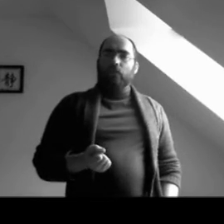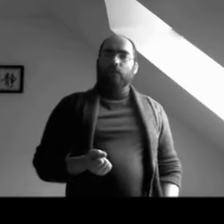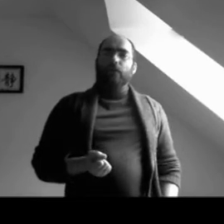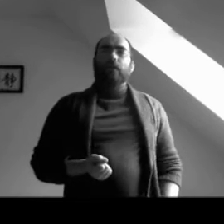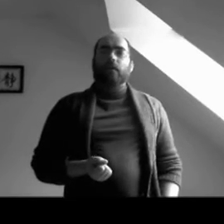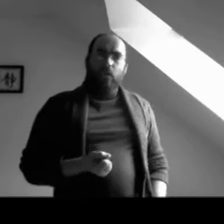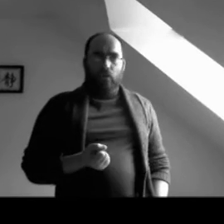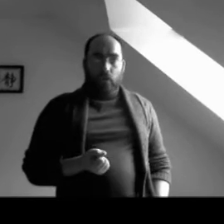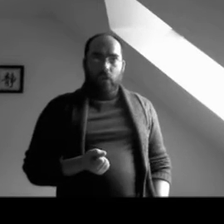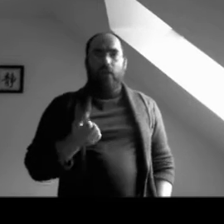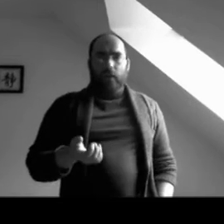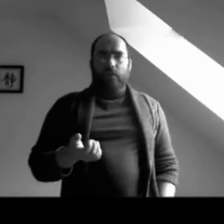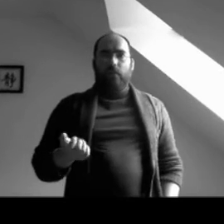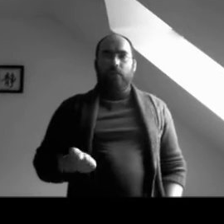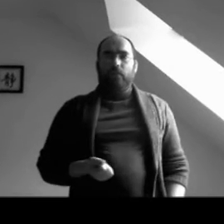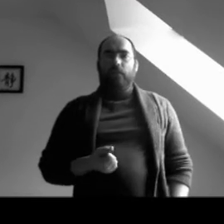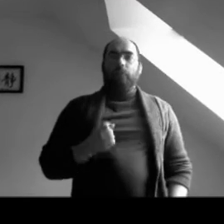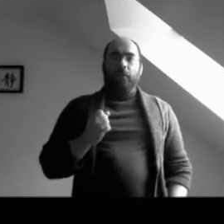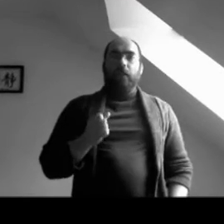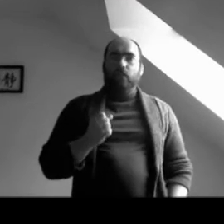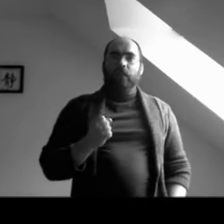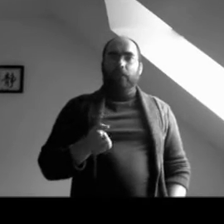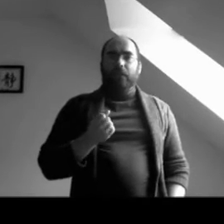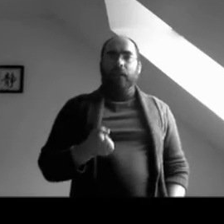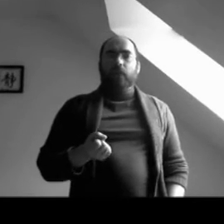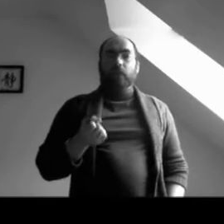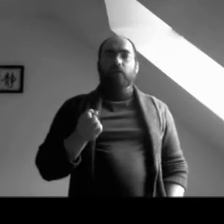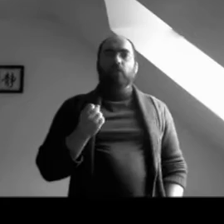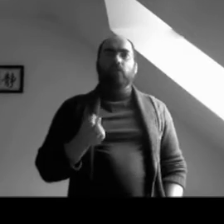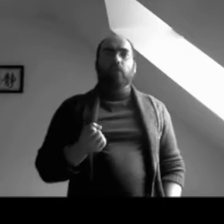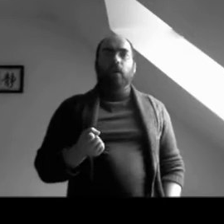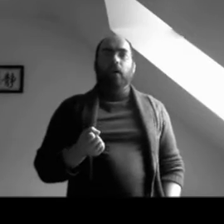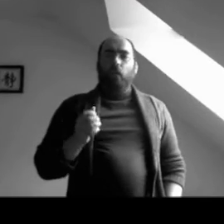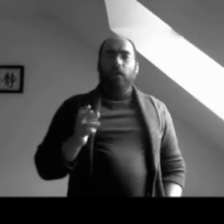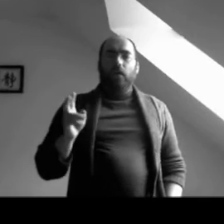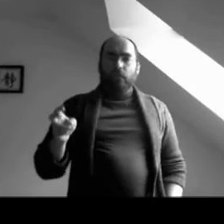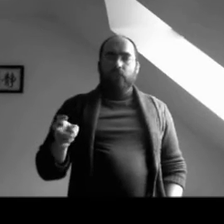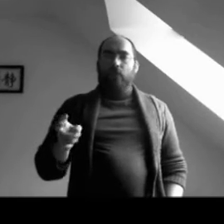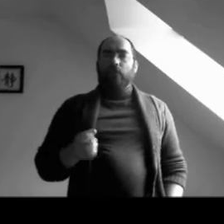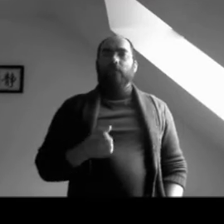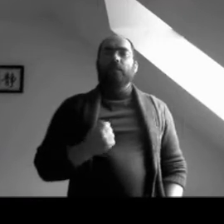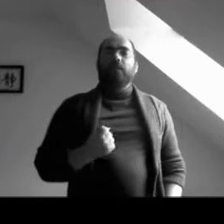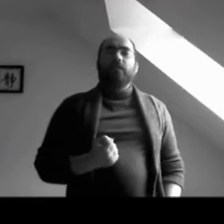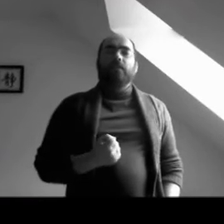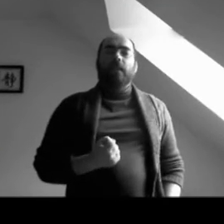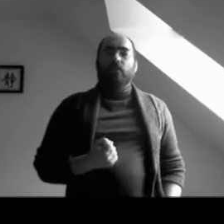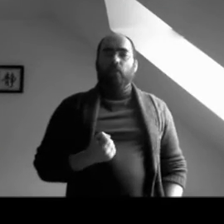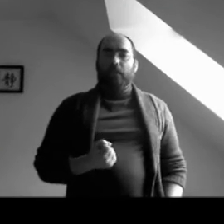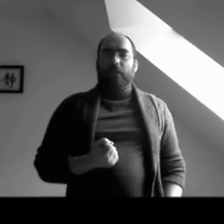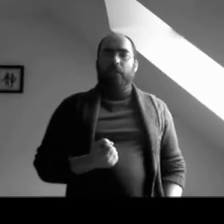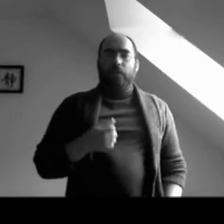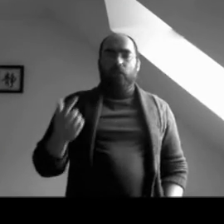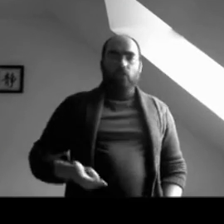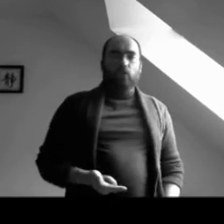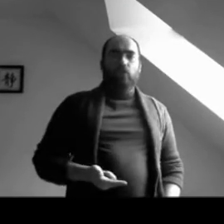strict respect des codes de genre classique hollywoodien, mais pris en otage par des règles issues d'un tout autre format. « We are the future », s'exclame l'un des scénaristes du